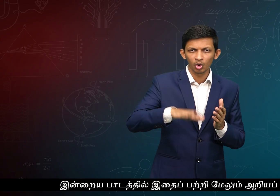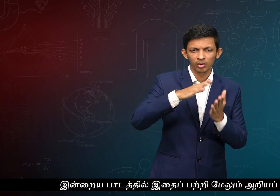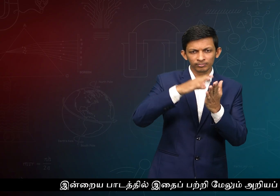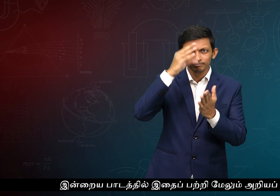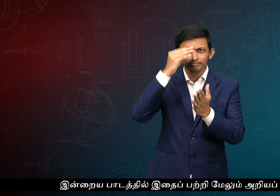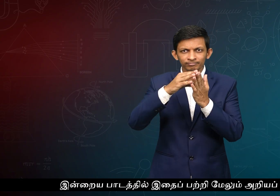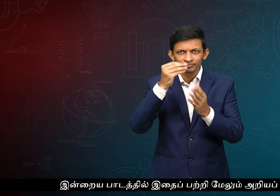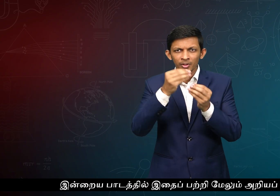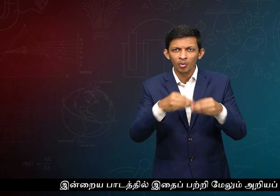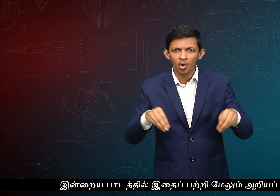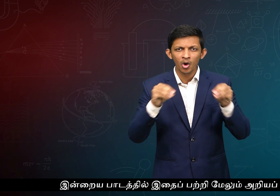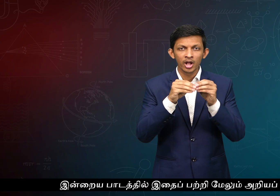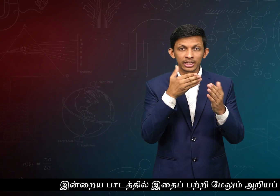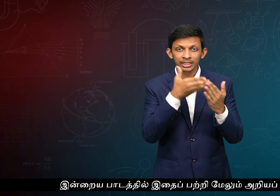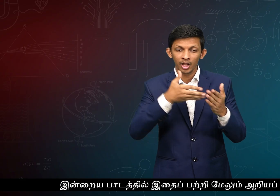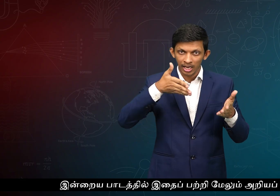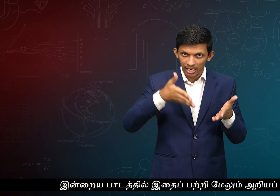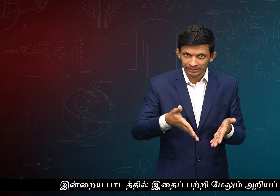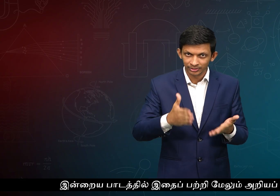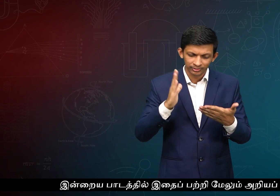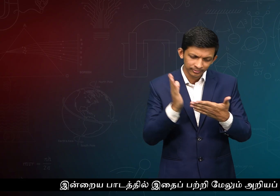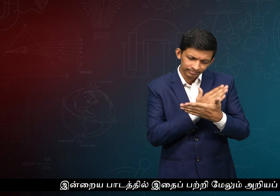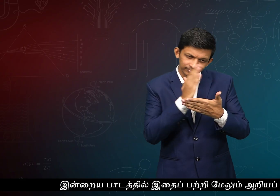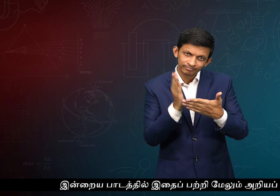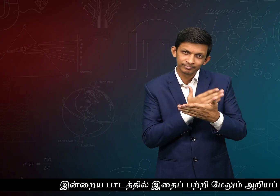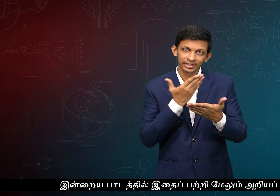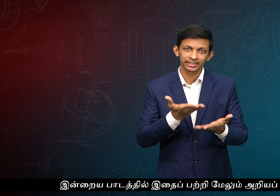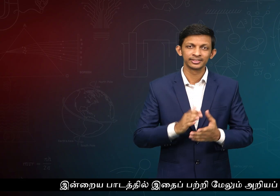இன்றைய பாடத்தில் இதை பற்றி மேலும் அறியப் போகிறோம்.